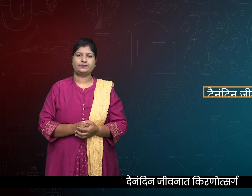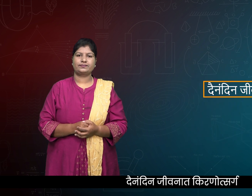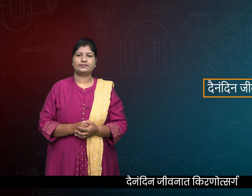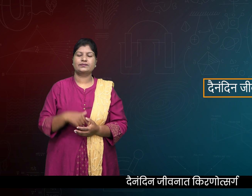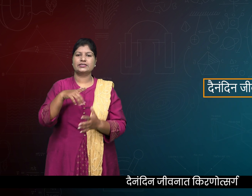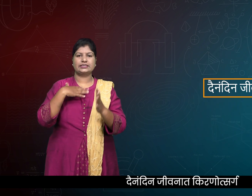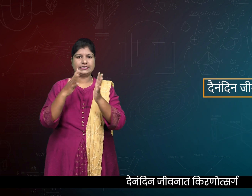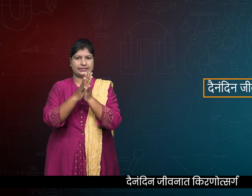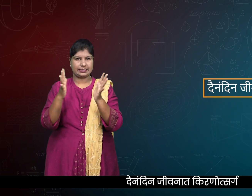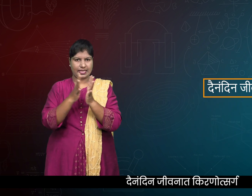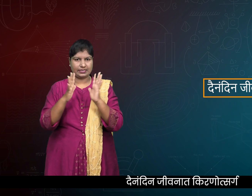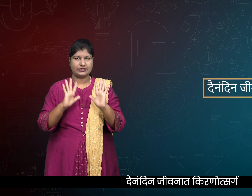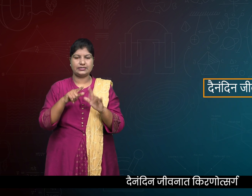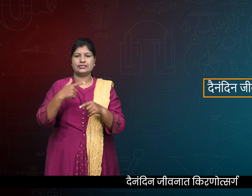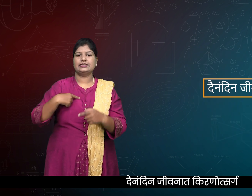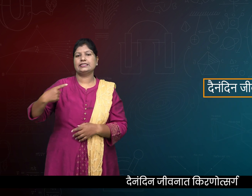दैनंदिन जीवनात किरणोत्सर्ग.